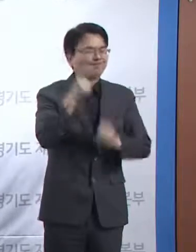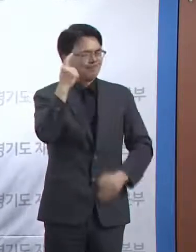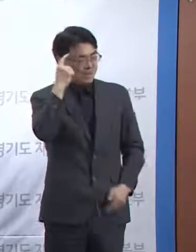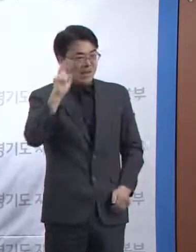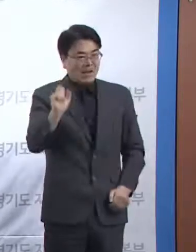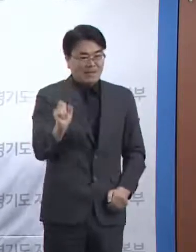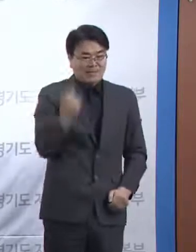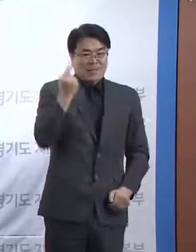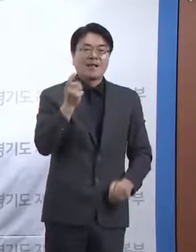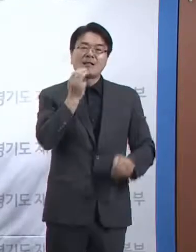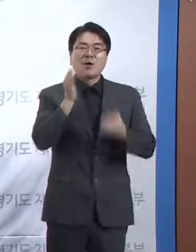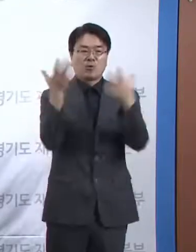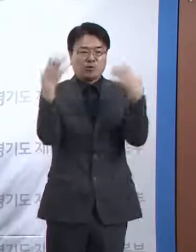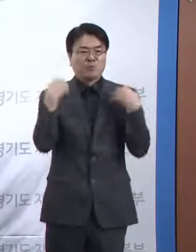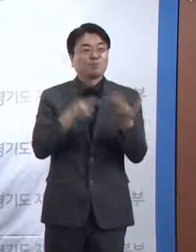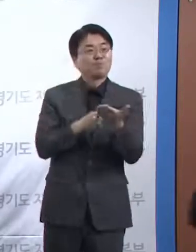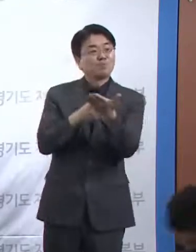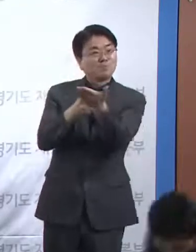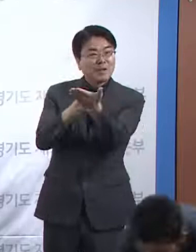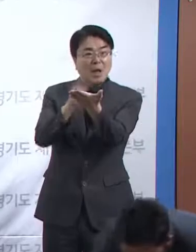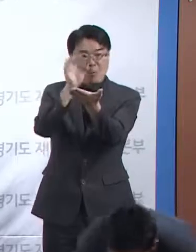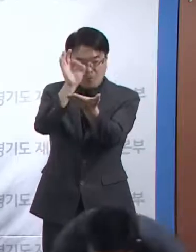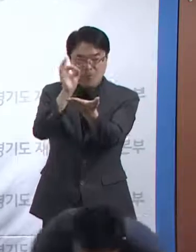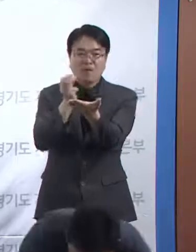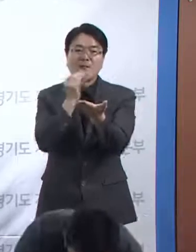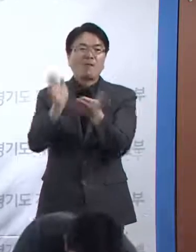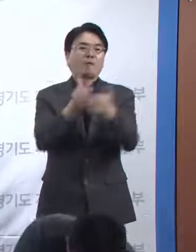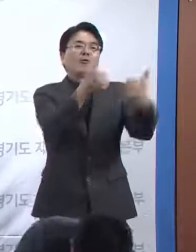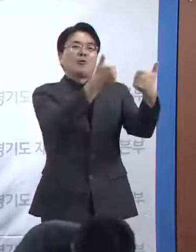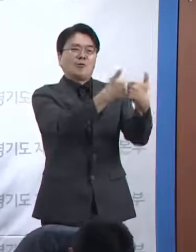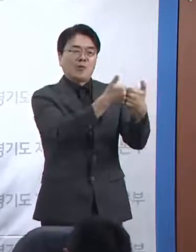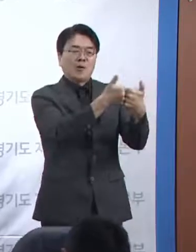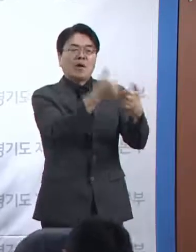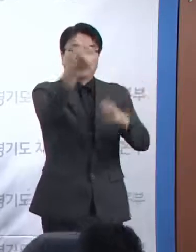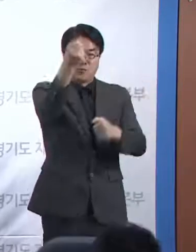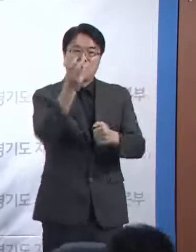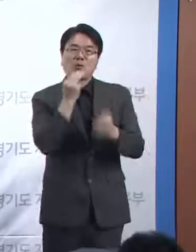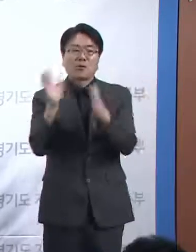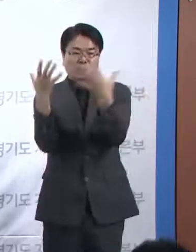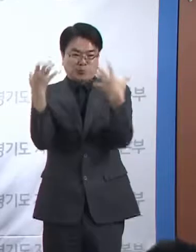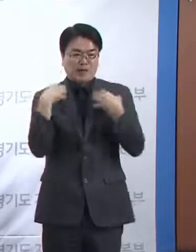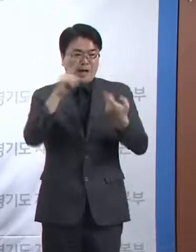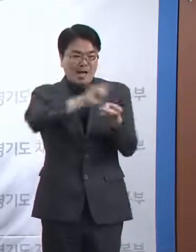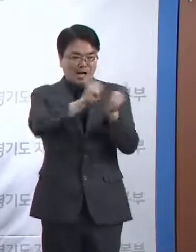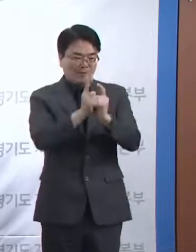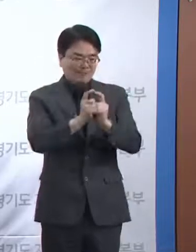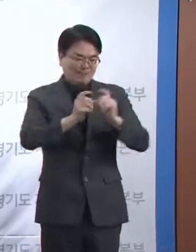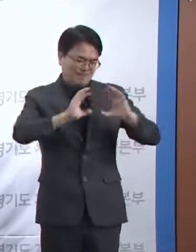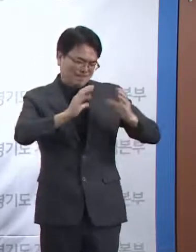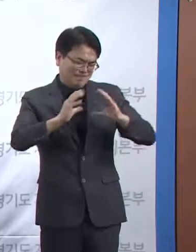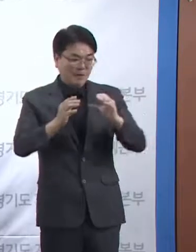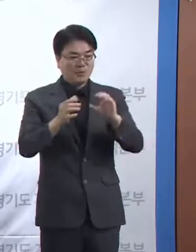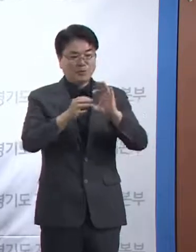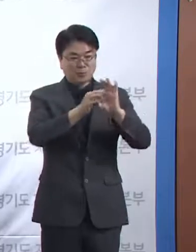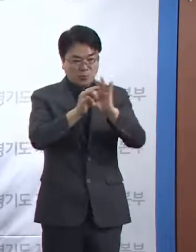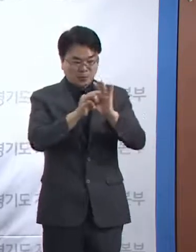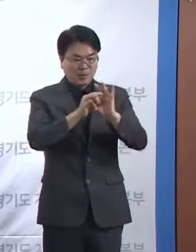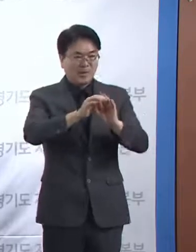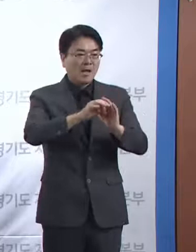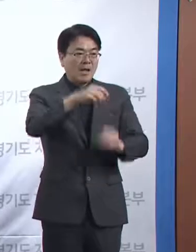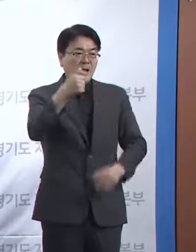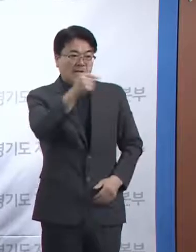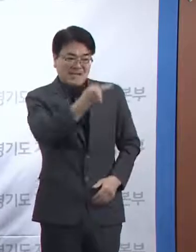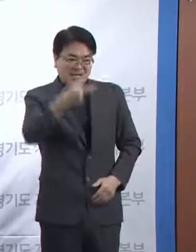제안했습니다. 이에 경기도의회와 경기도는 논의를 거쳐 1천억 원으로 확대한